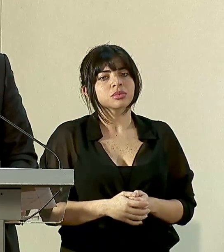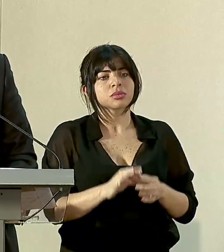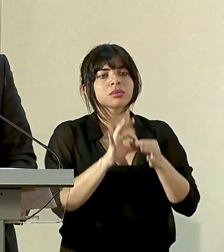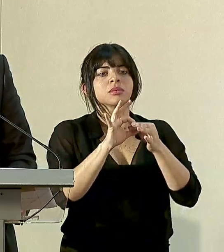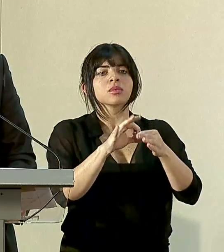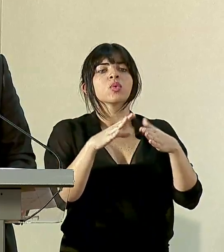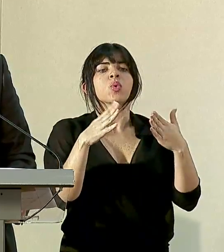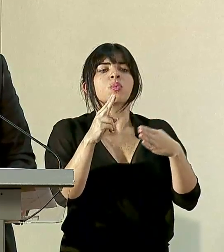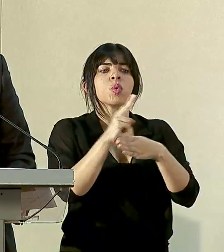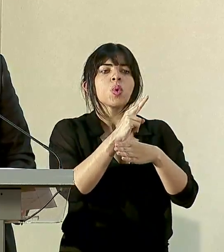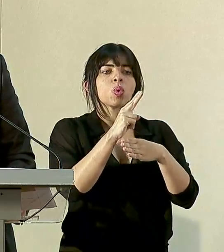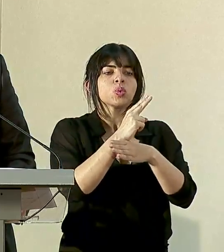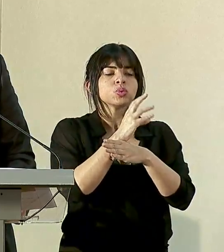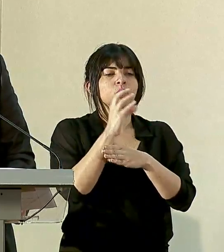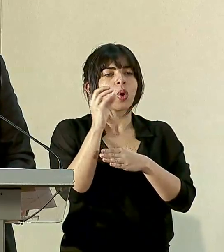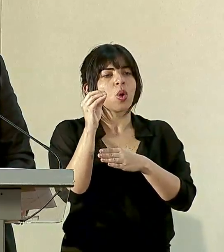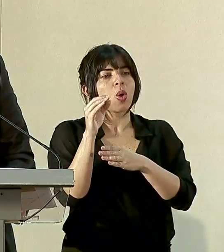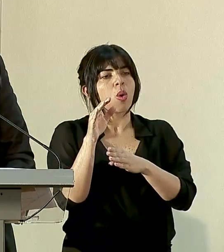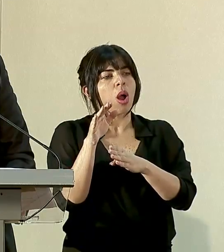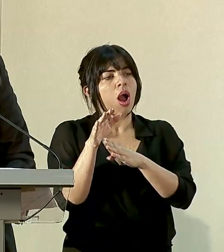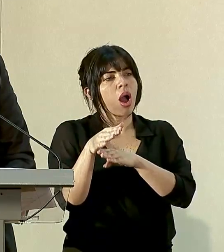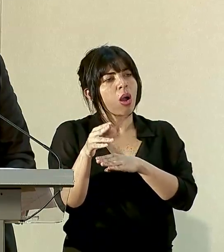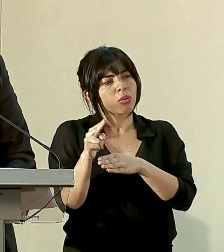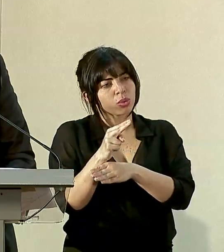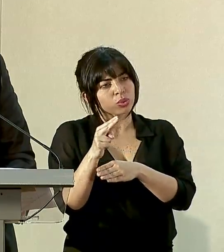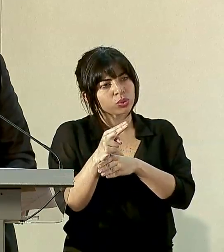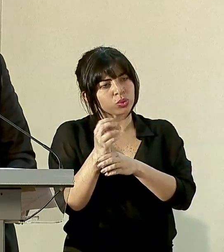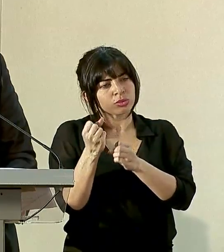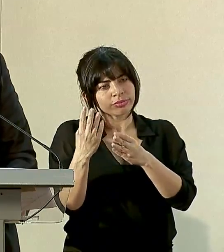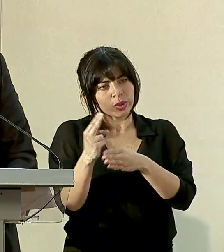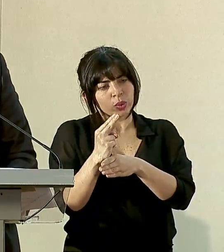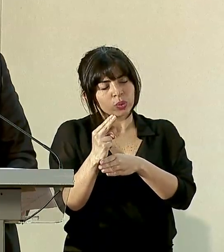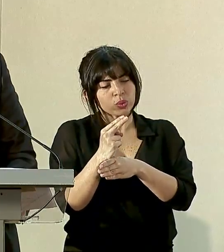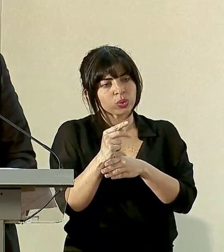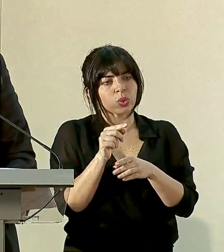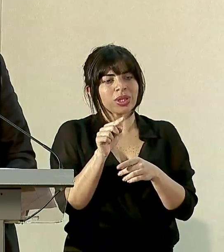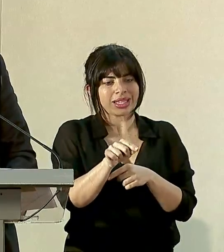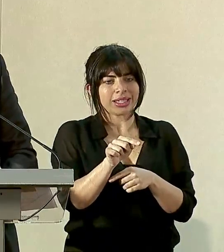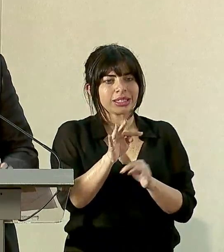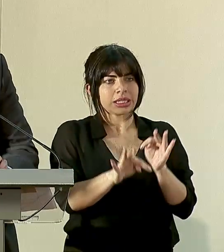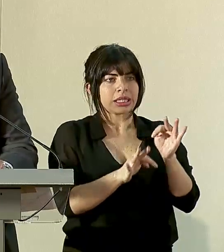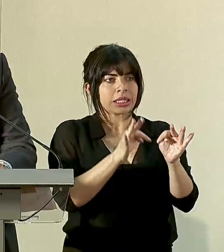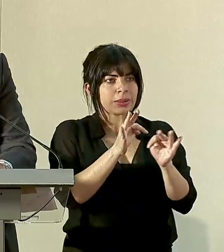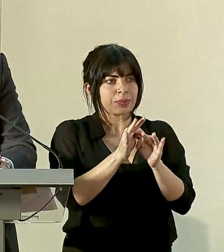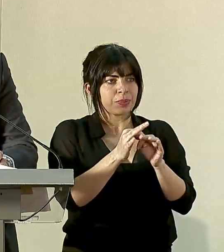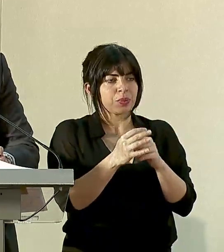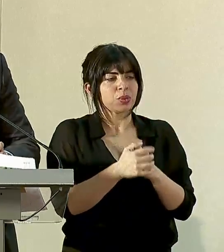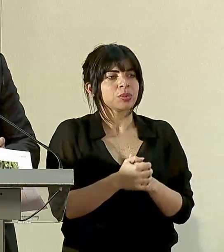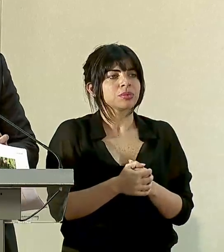en el uso y abuso de este tipo de sustancias